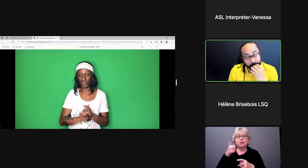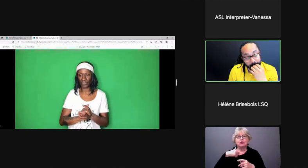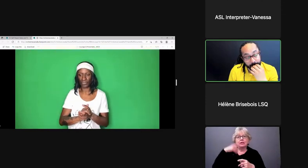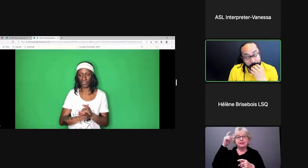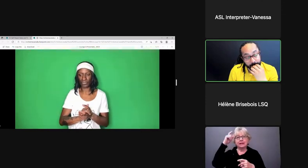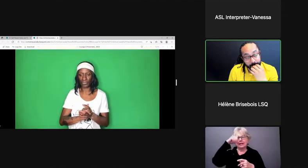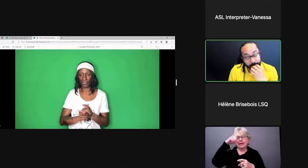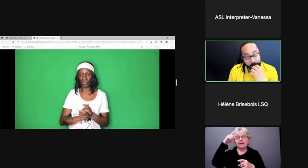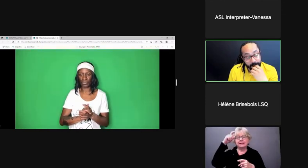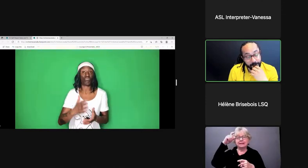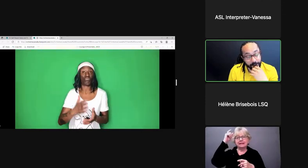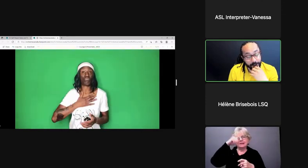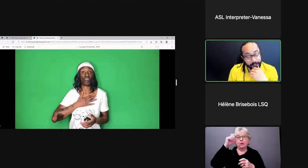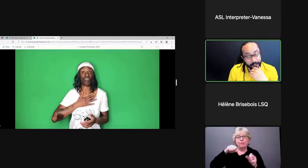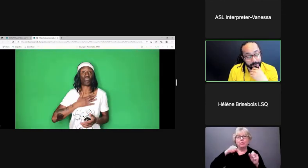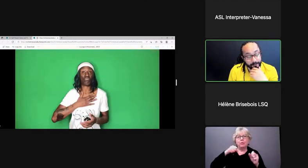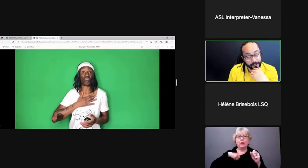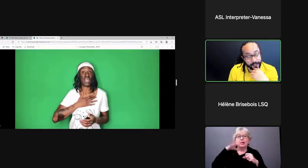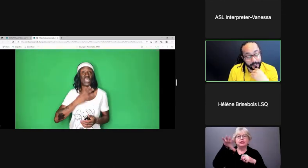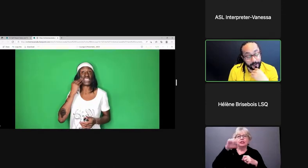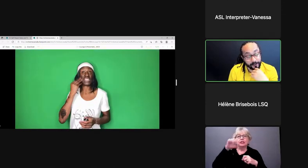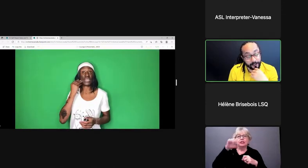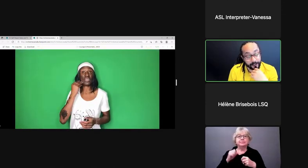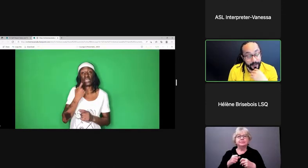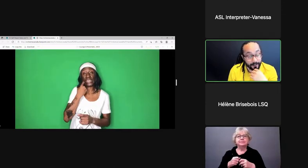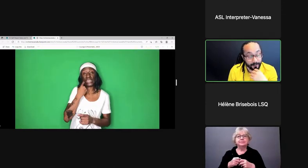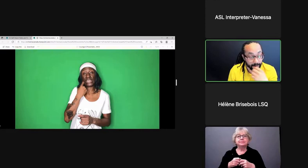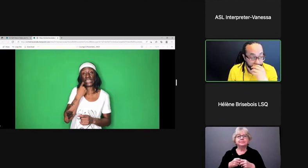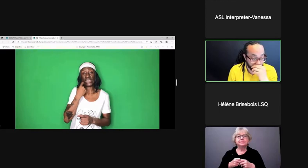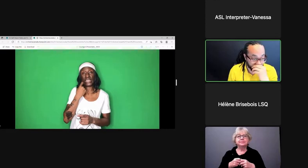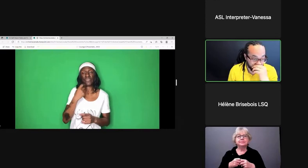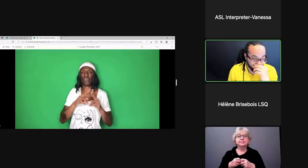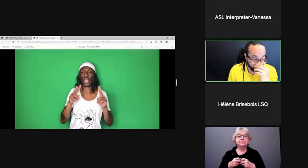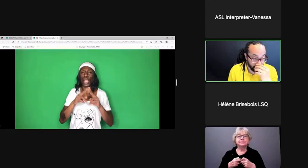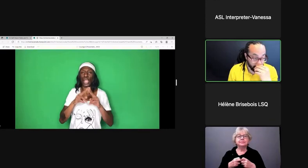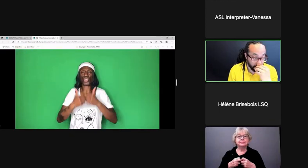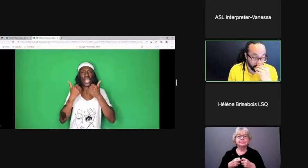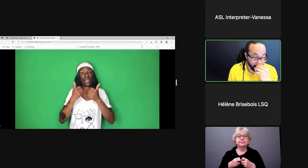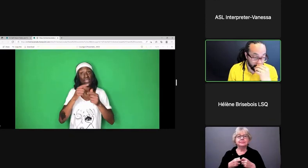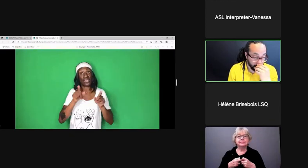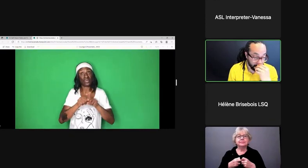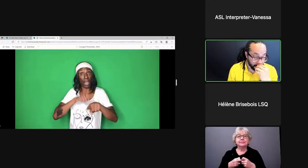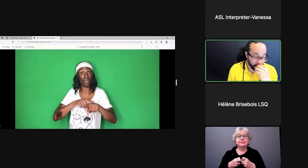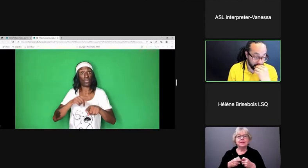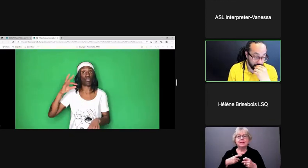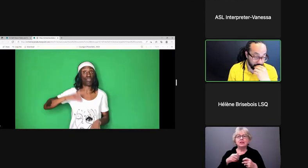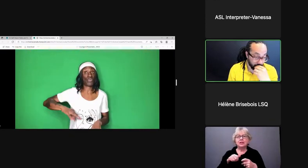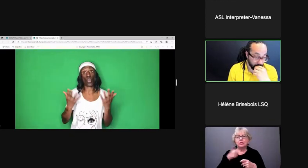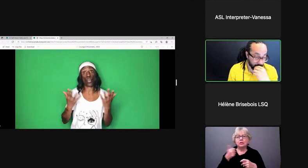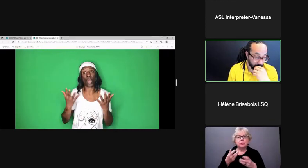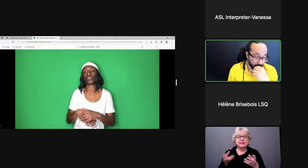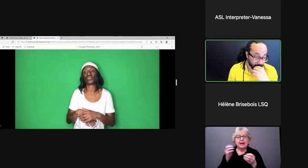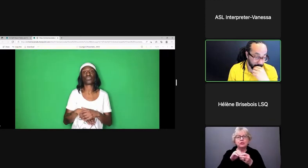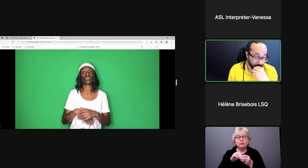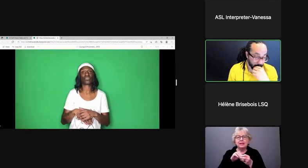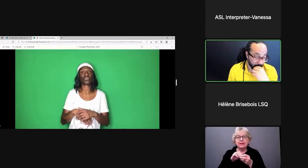qu'on peut aller chercher. Maintenant, y aurait-il quelque chose d'autre à ajouter?